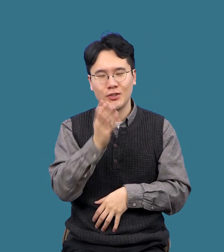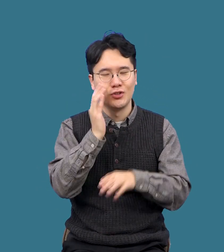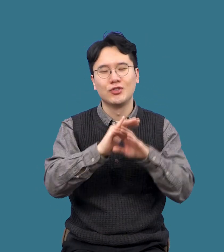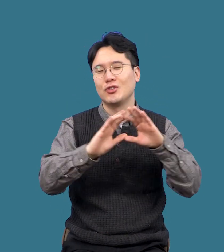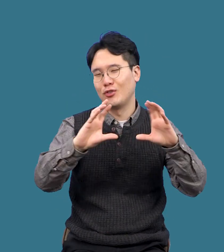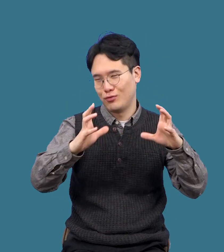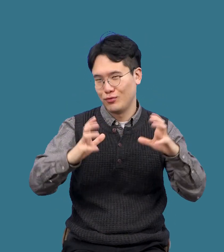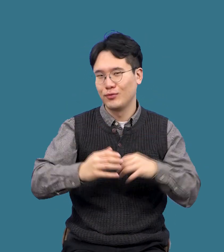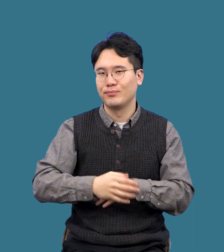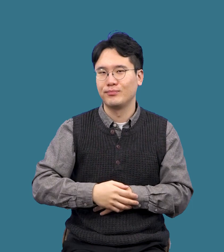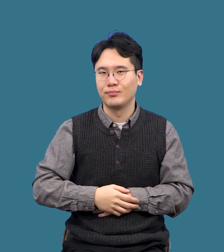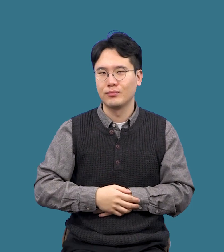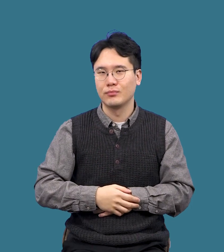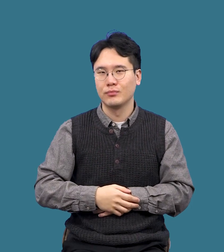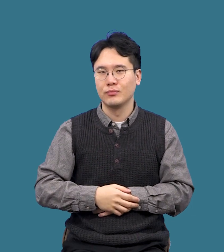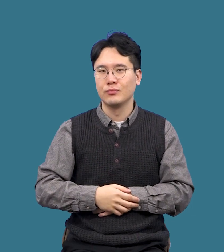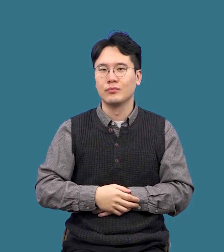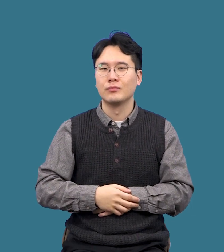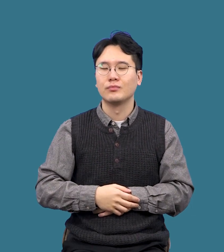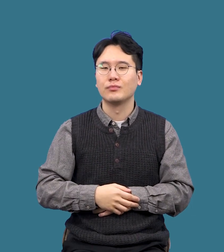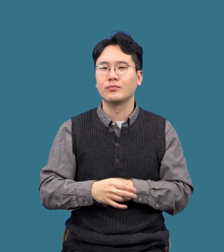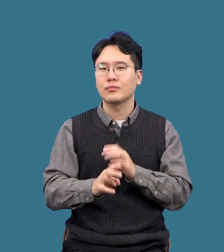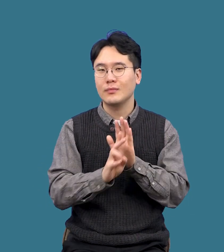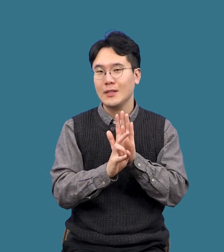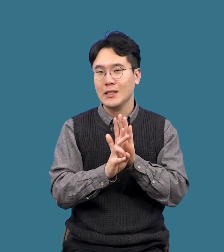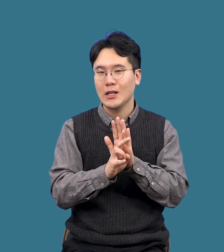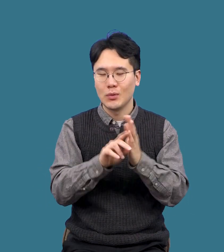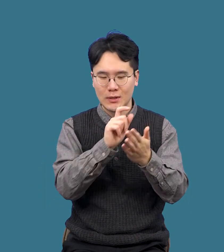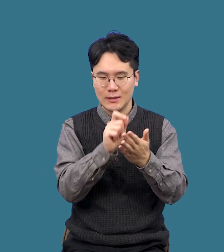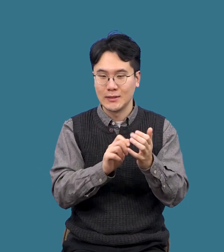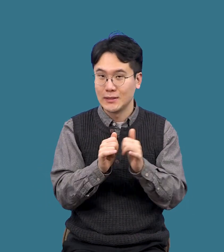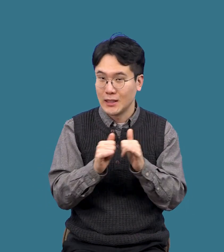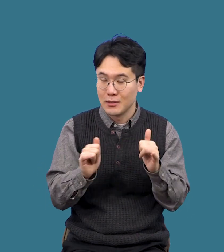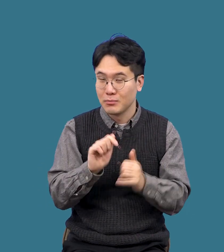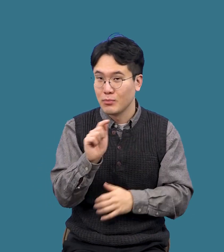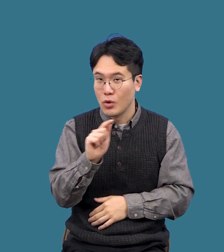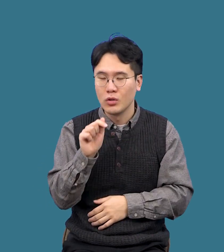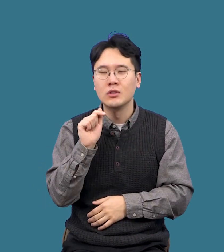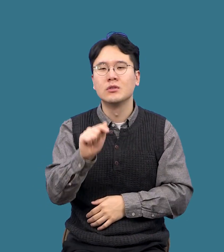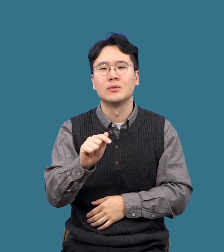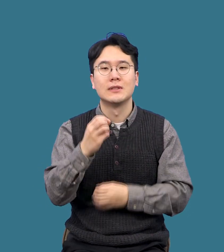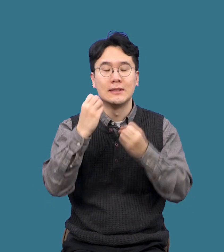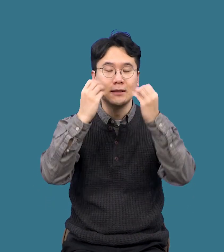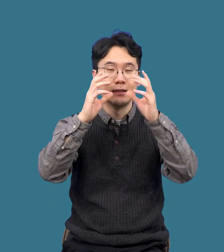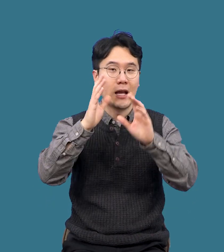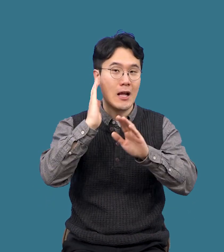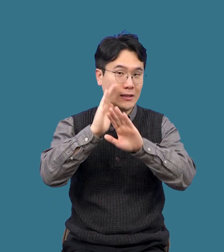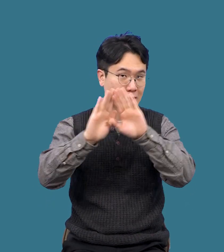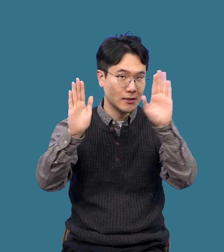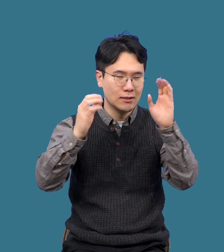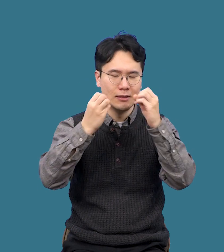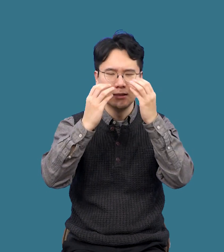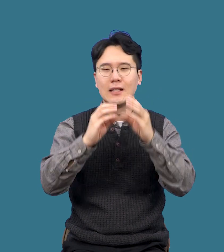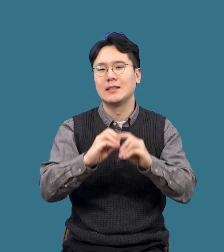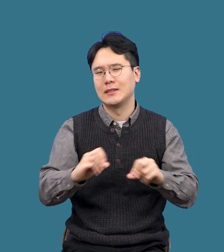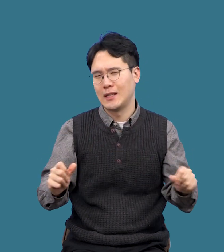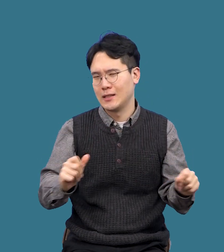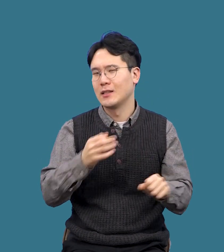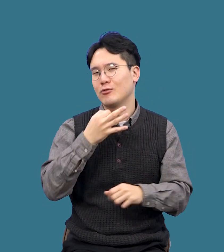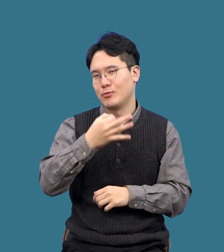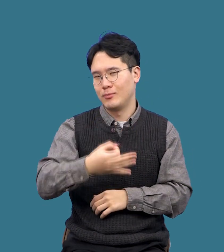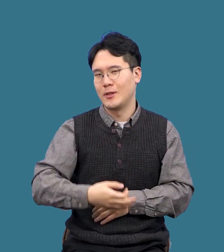요한계시록의 기자는 그것을 새 하늘 새 땅이라고 말합니다. 요한계시록 21장, 새 하늘 새